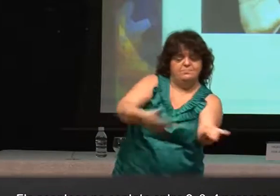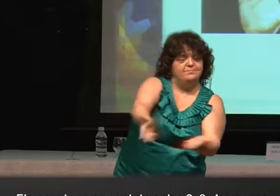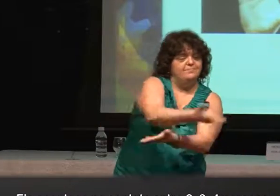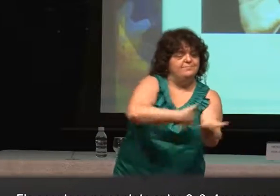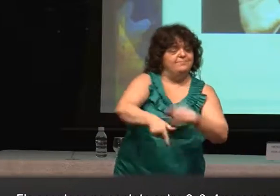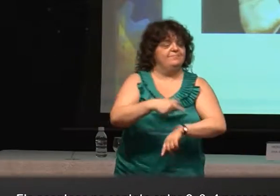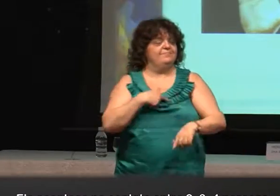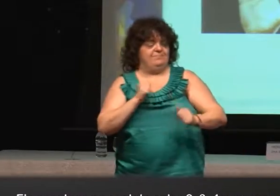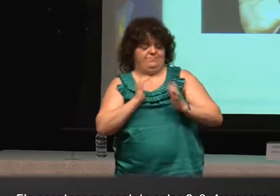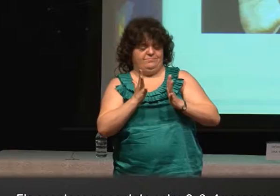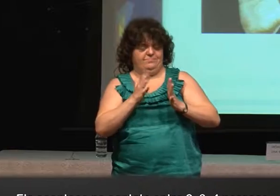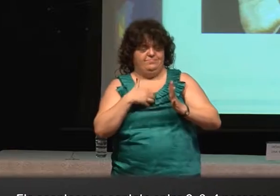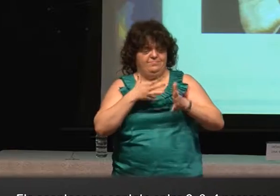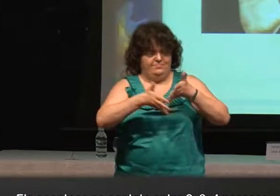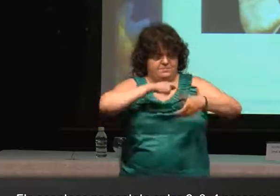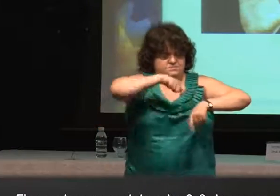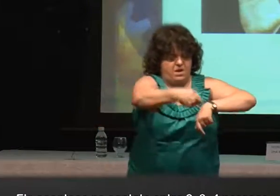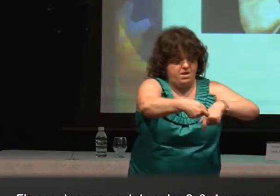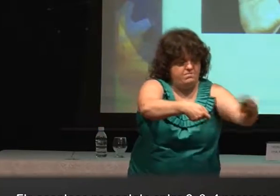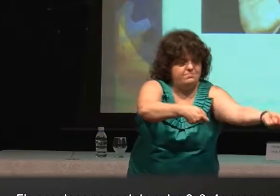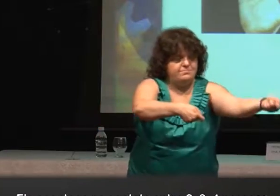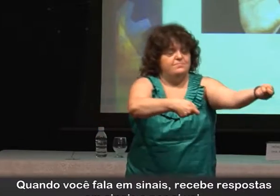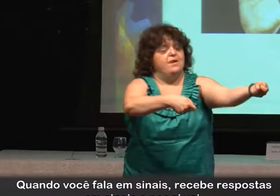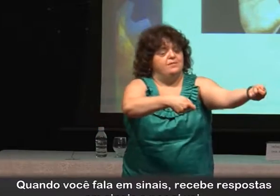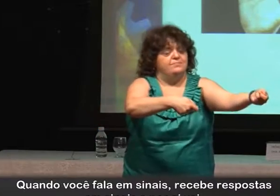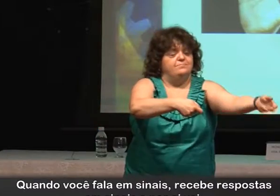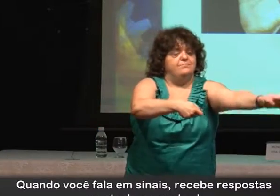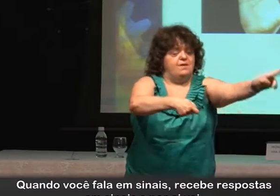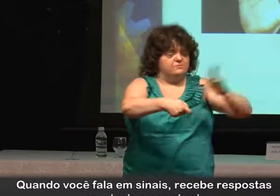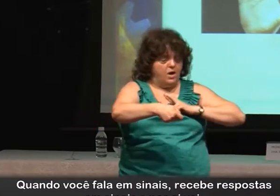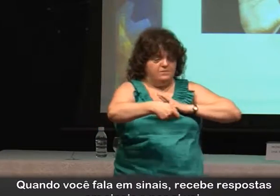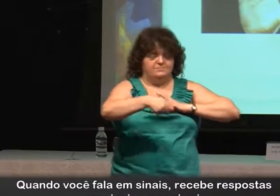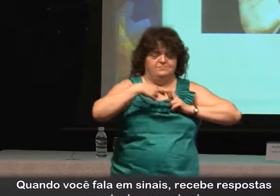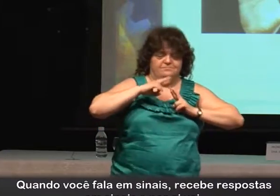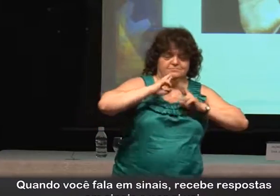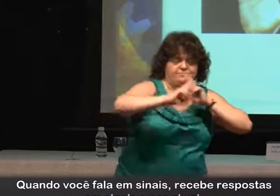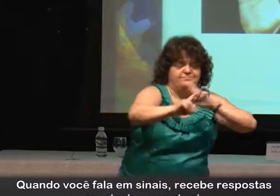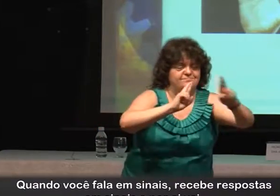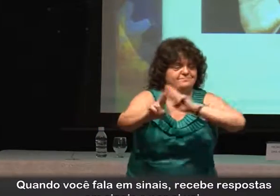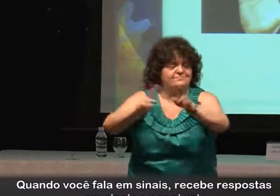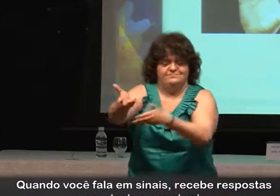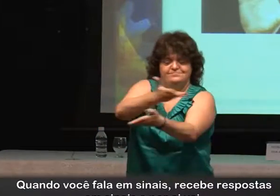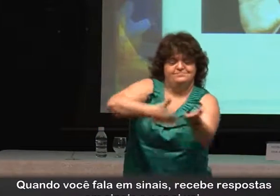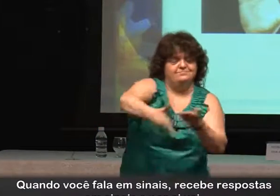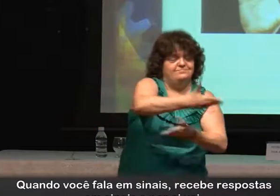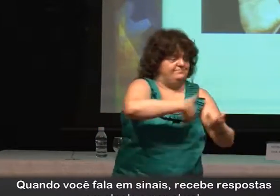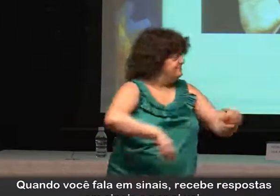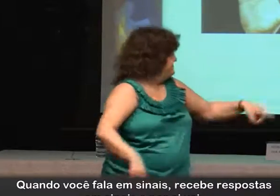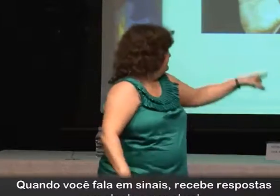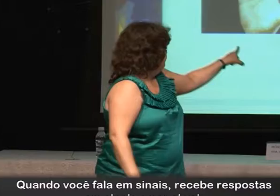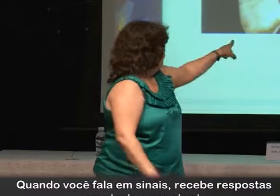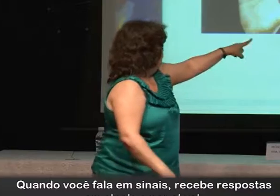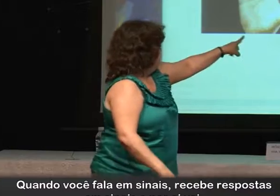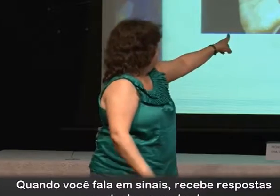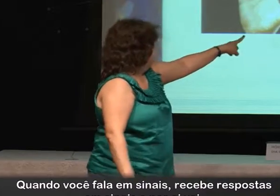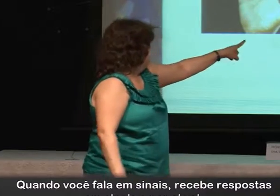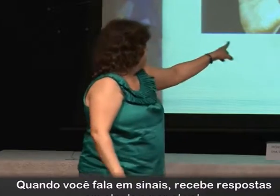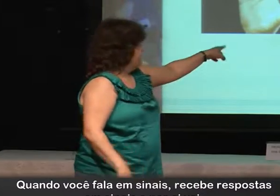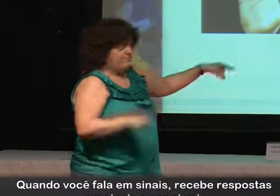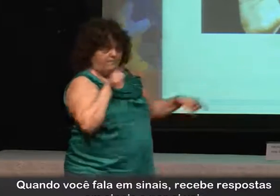ou entre 3, 4 pessoas. Quando você fala em sinais e recebe a resposta em sinais